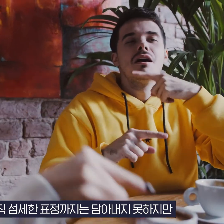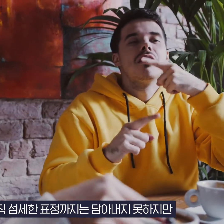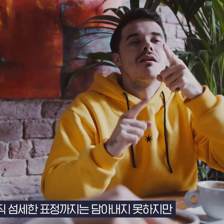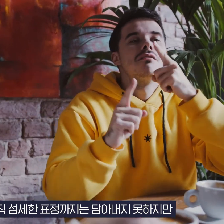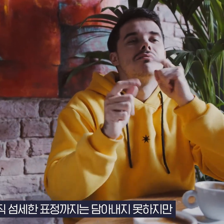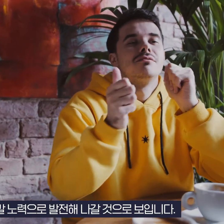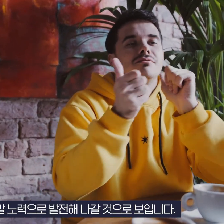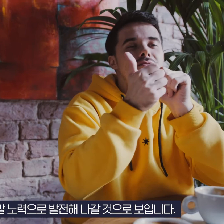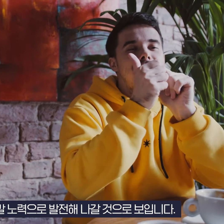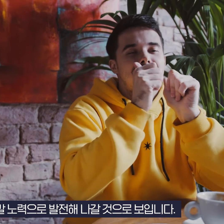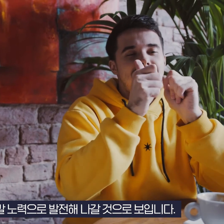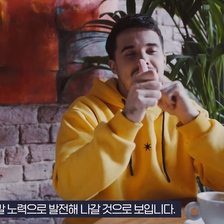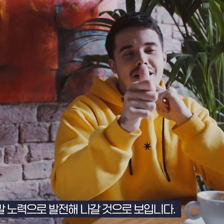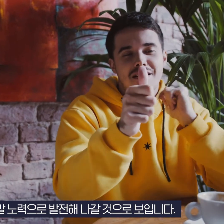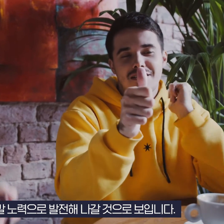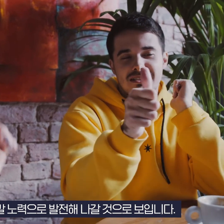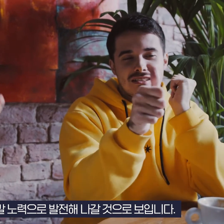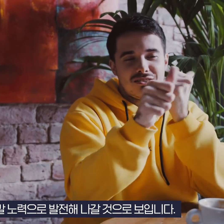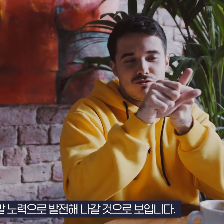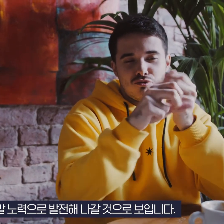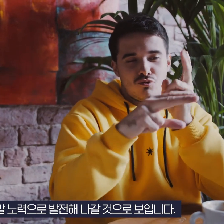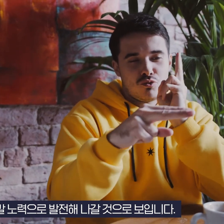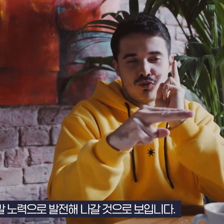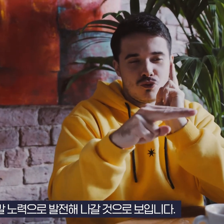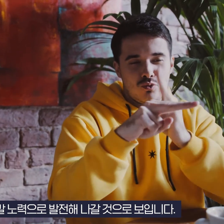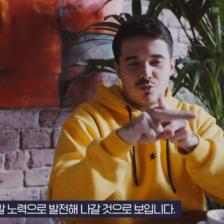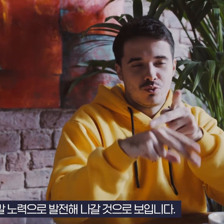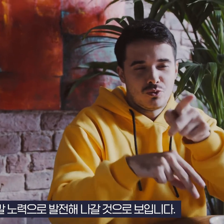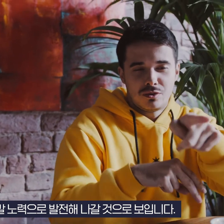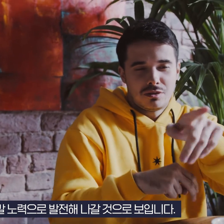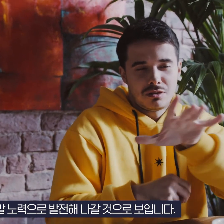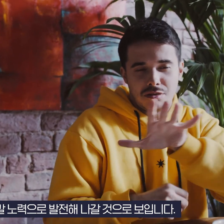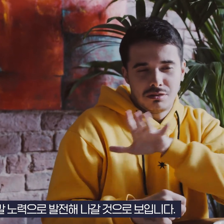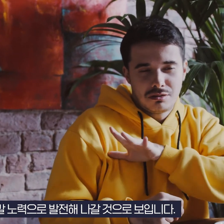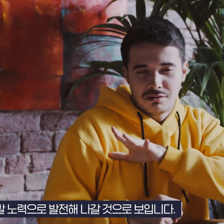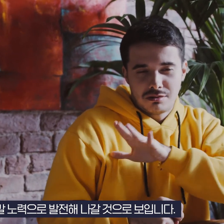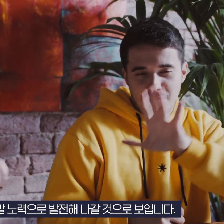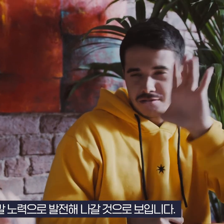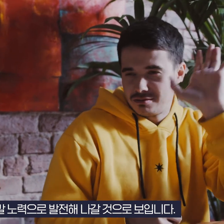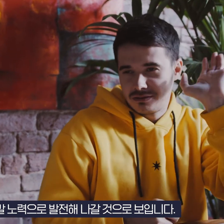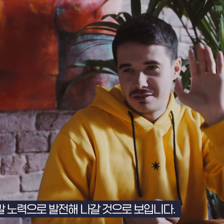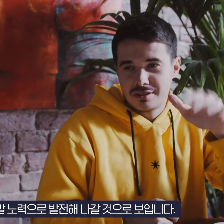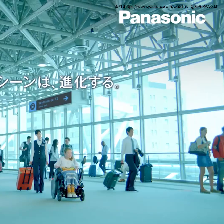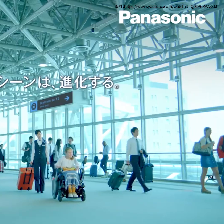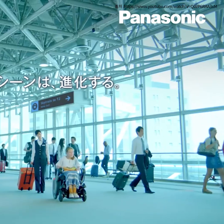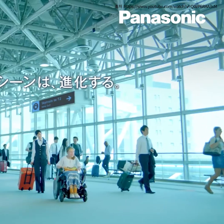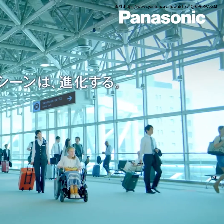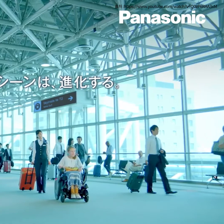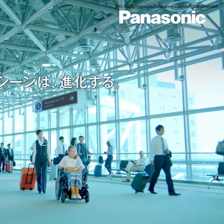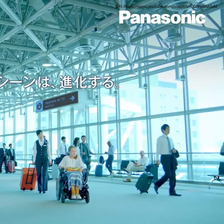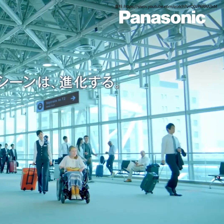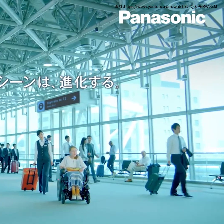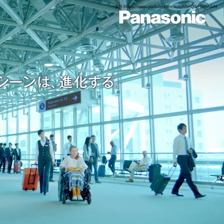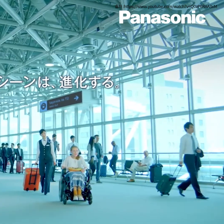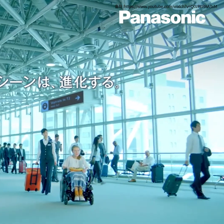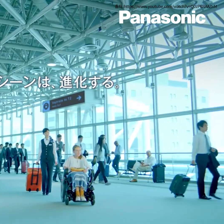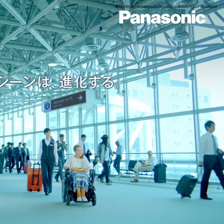못하지만 향후 기술의 발전 및 꾸준한 개발 노력으로 발전해 나갈 것으로 보입니다. 4. 파나소닉